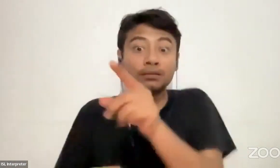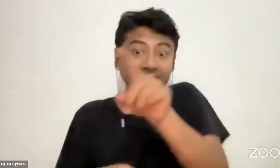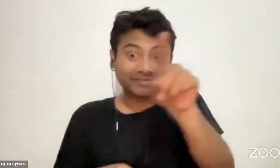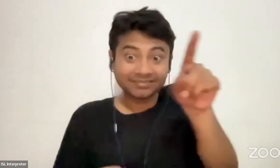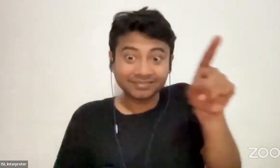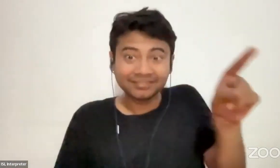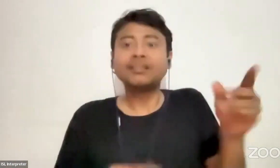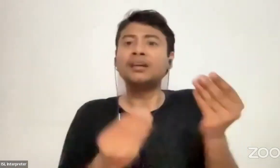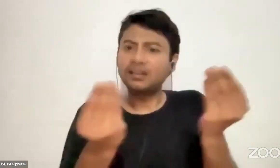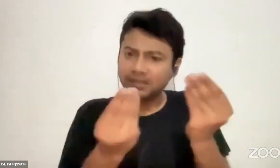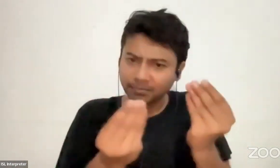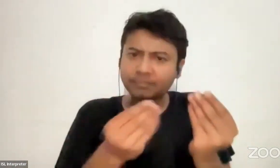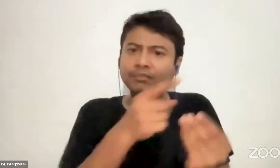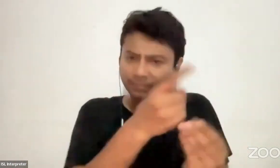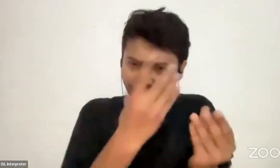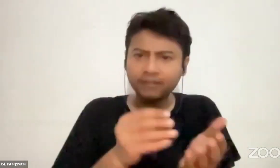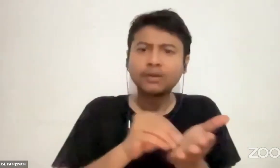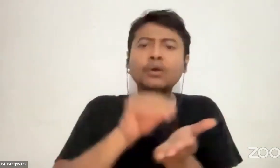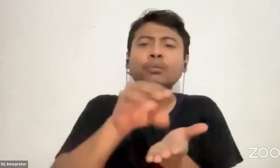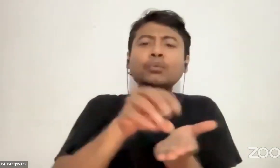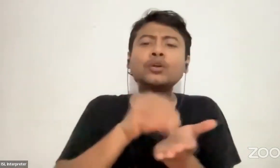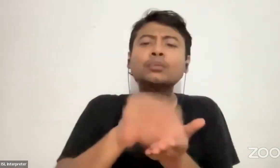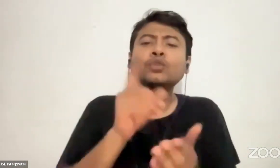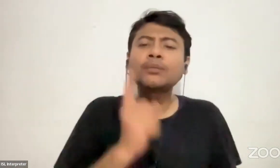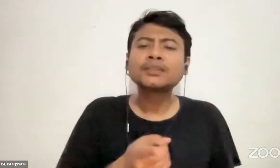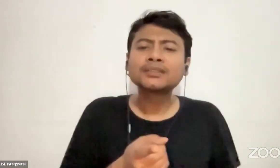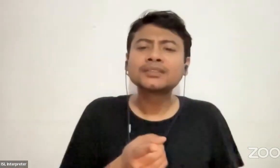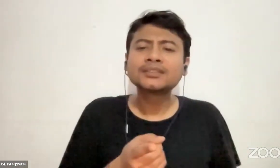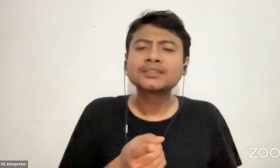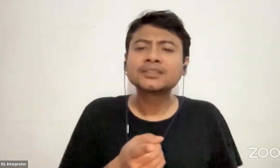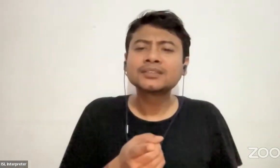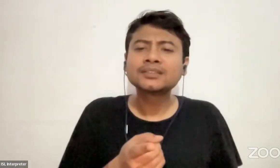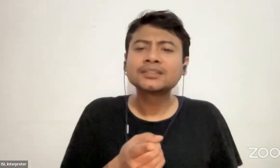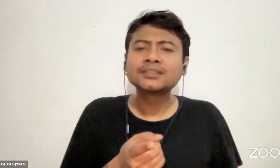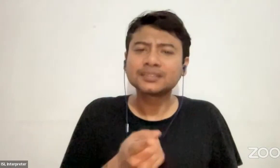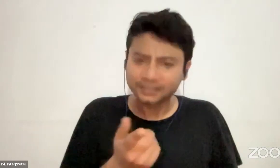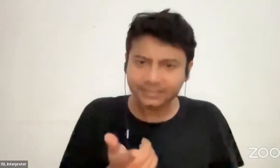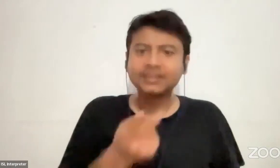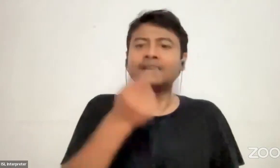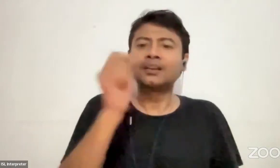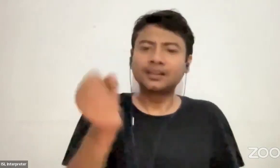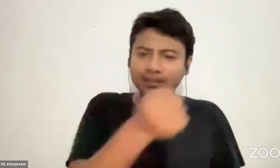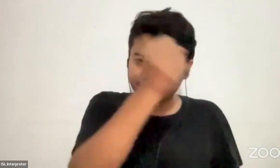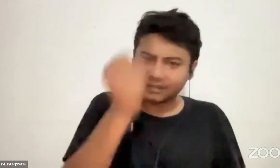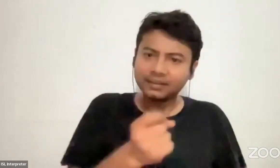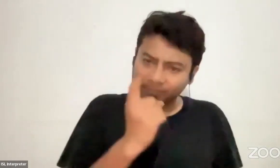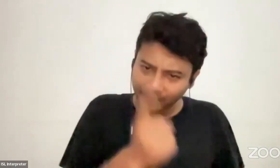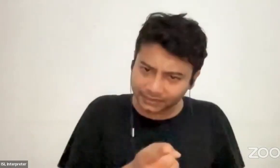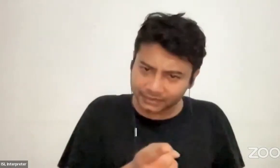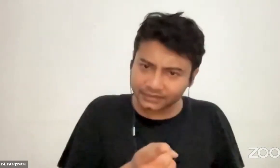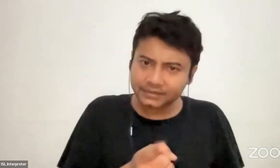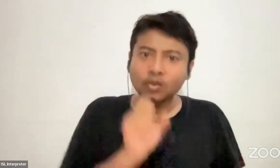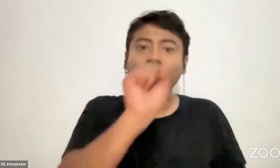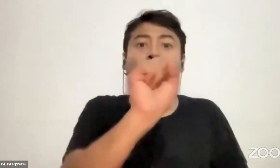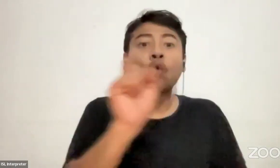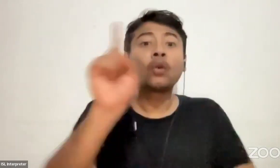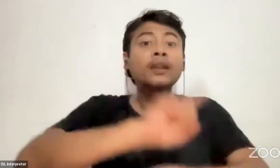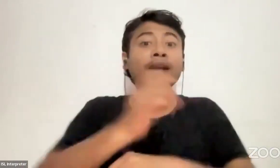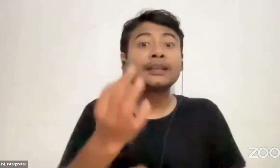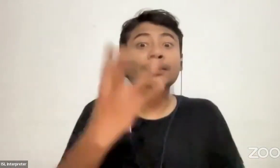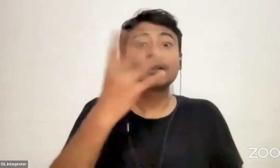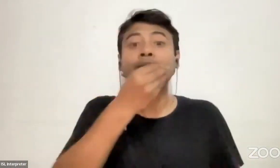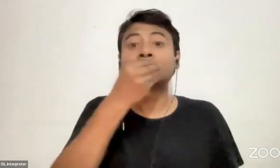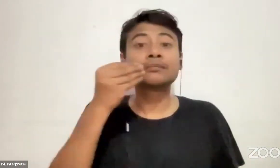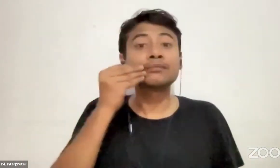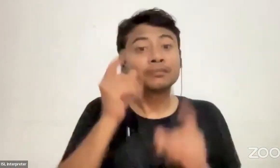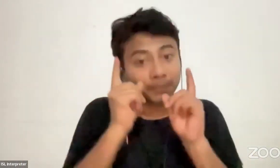इत्यादि करने से, पूजा अर्चना करने से, दान देने से, उनका व्रत आदि पालन करने से धीरे धीरे शुद्धता तो आएगी